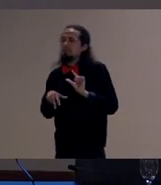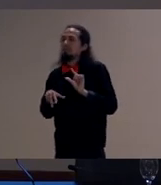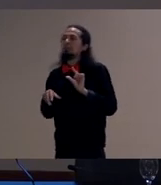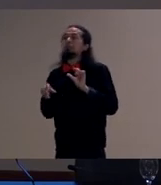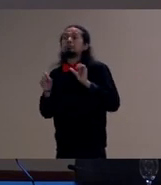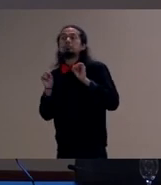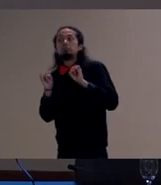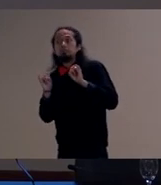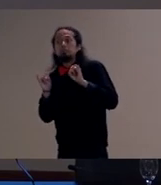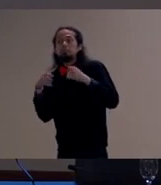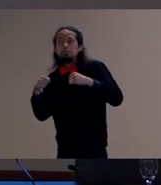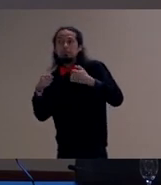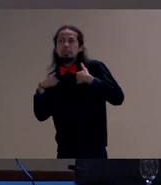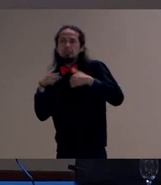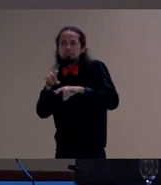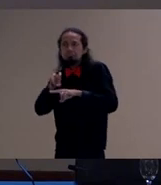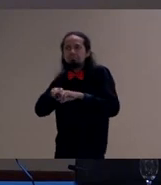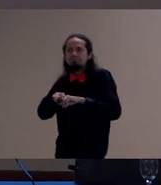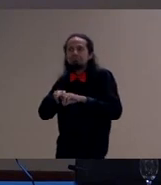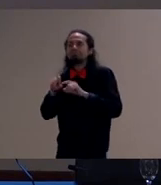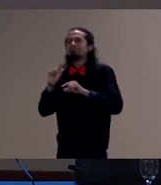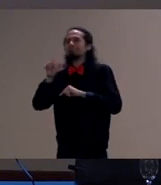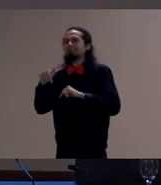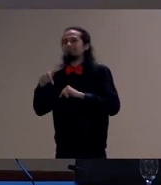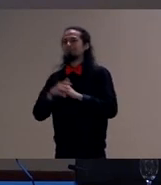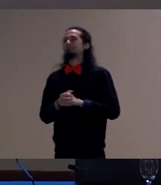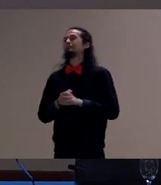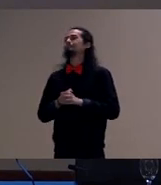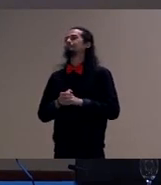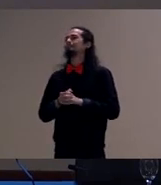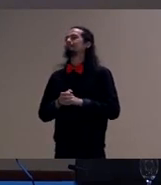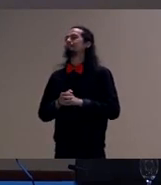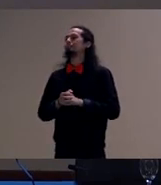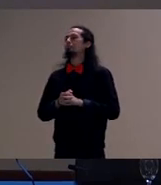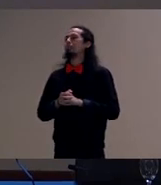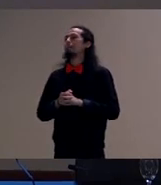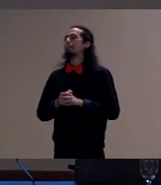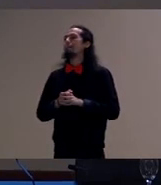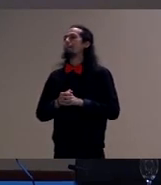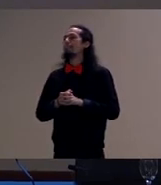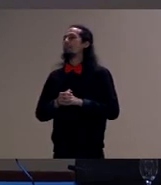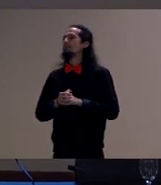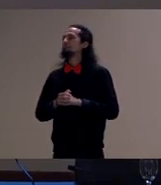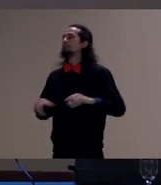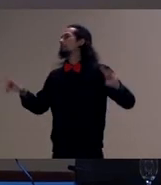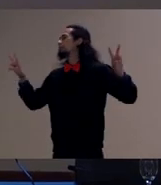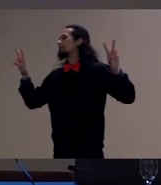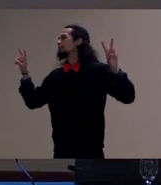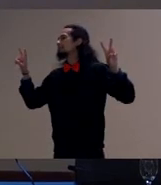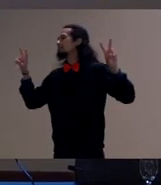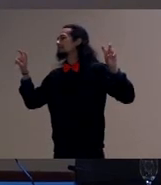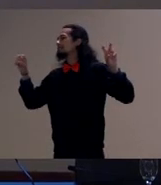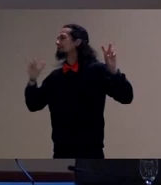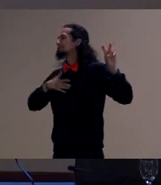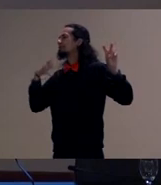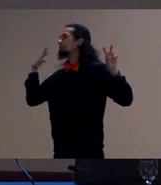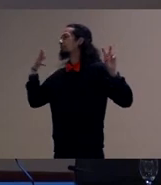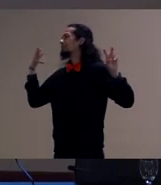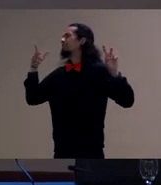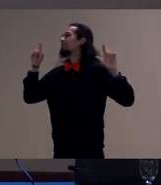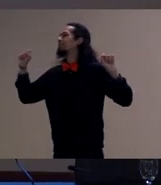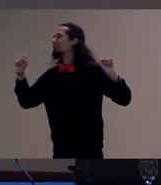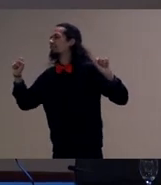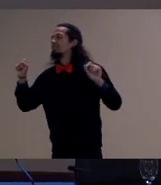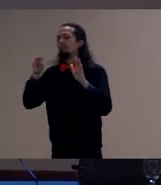daqui a pouco eu me sinto um pouquinho né então o título da minha fala é bem mcc